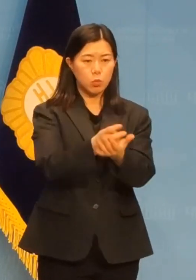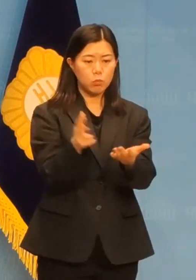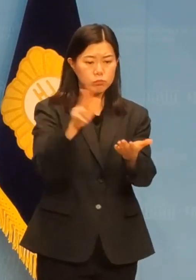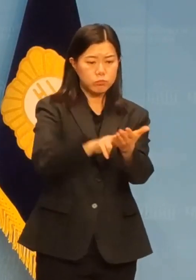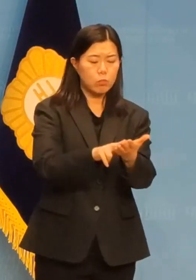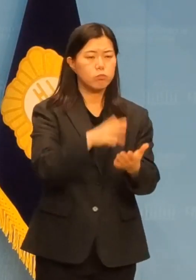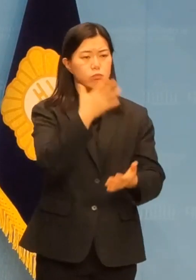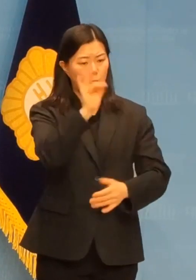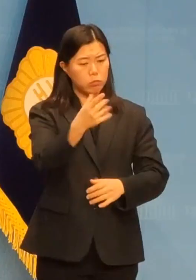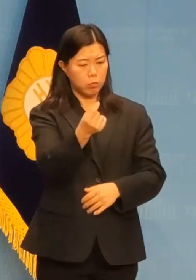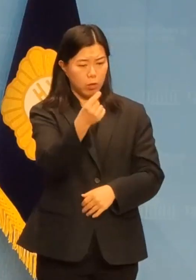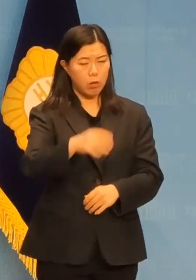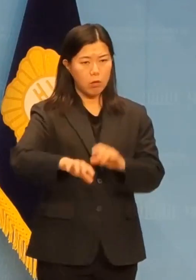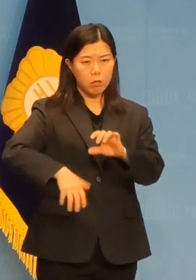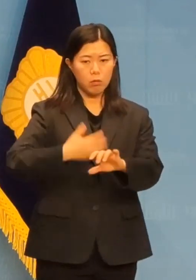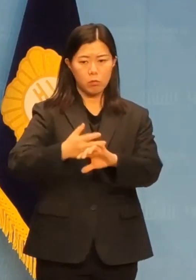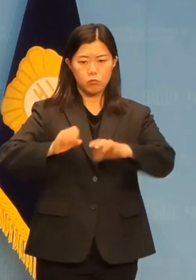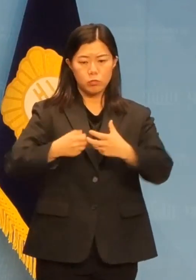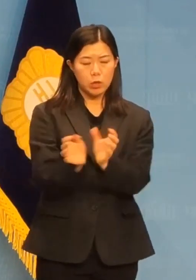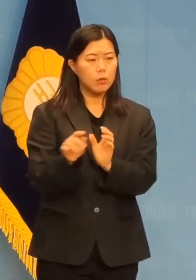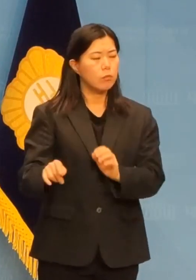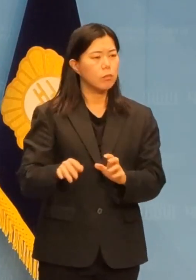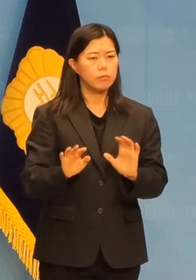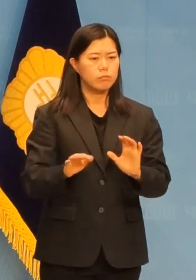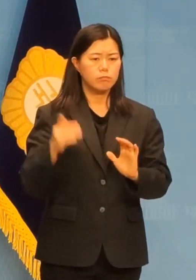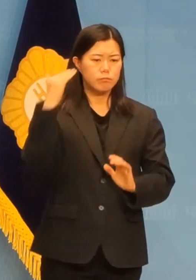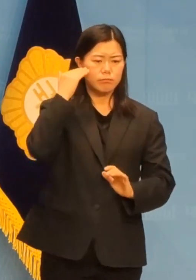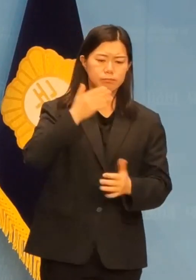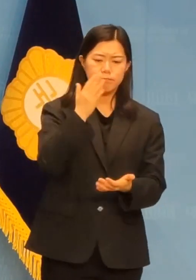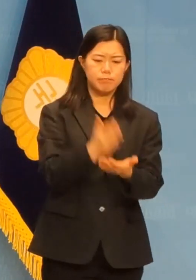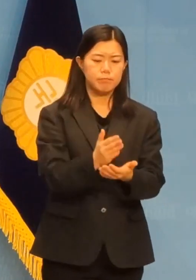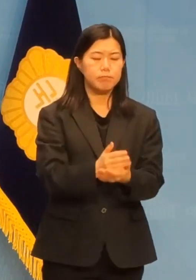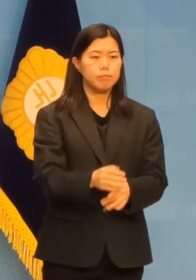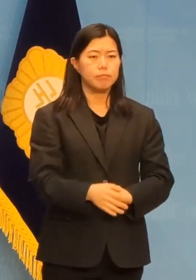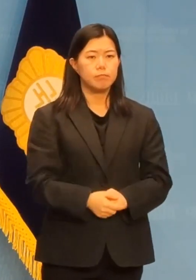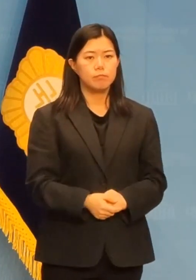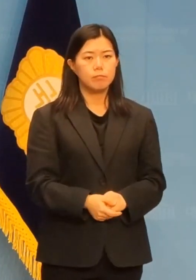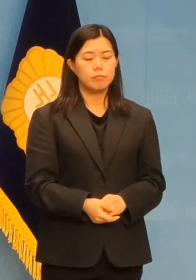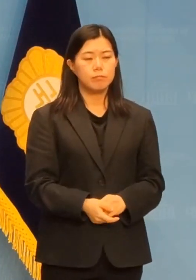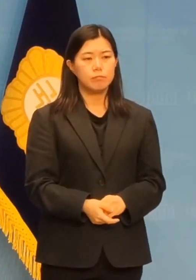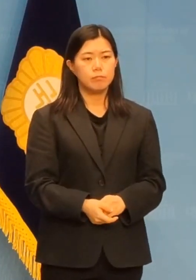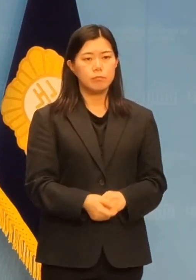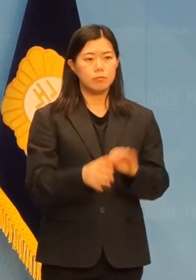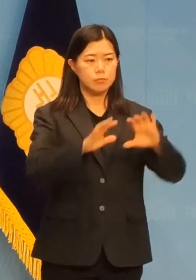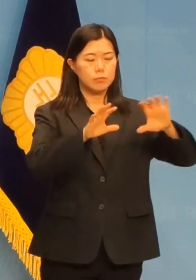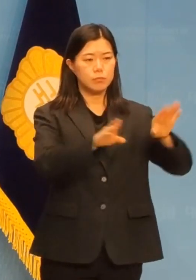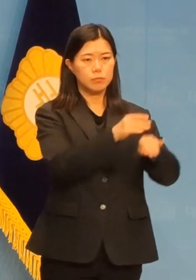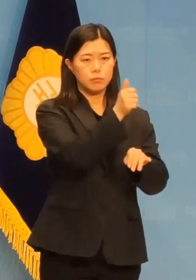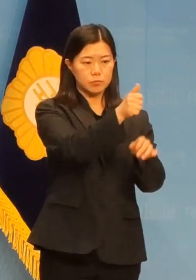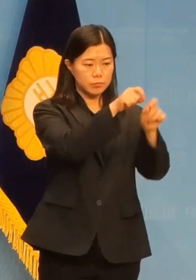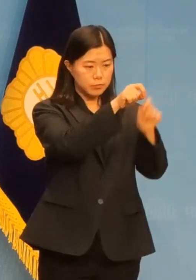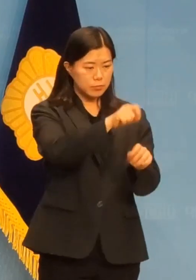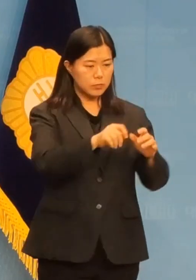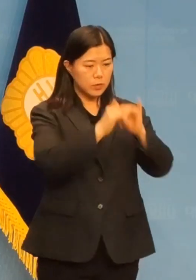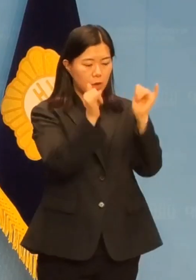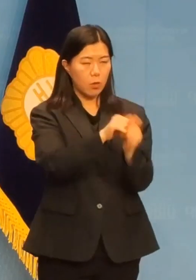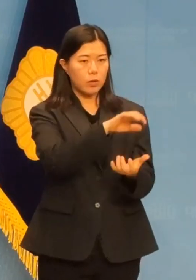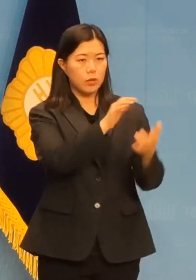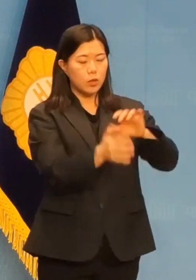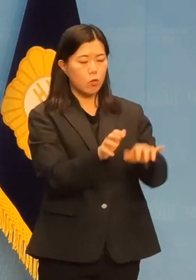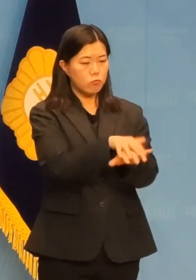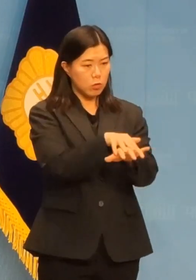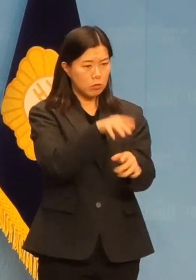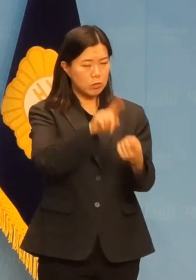당연합니다. 내란분당 국민의힘은 감히 낄 자격도 없습니다. 국무총리 직속 사회대개혁위원회 구성을